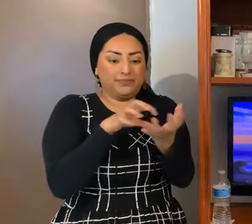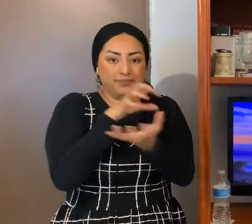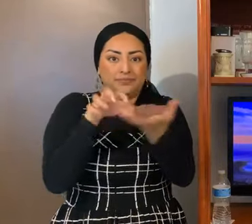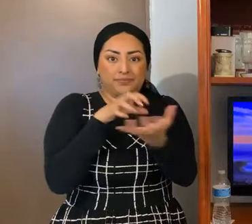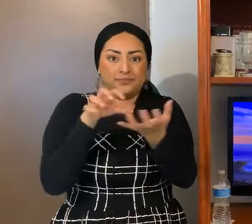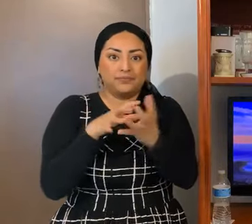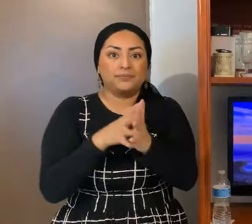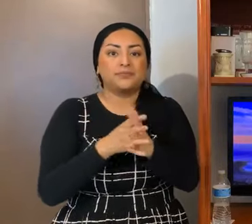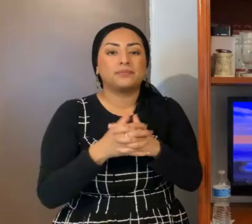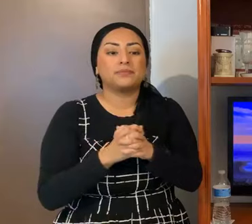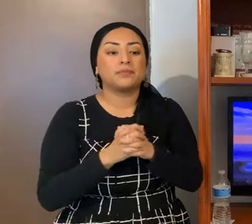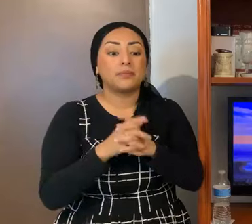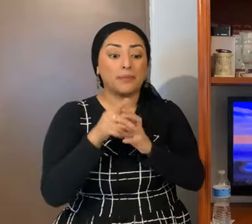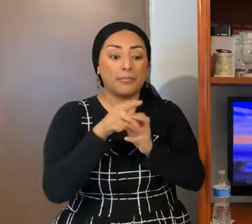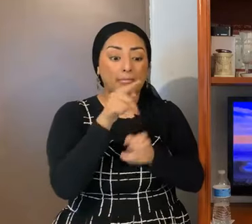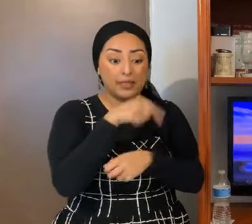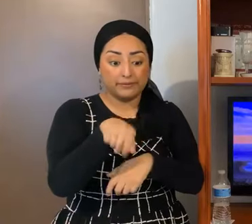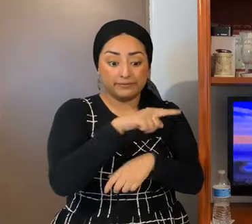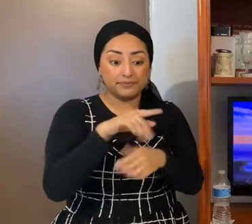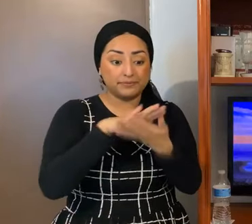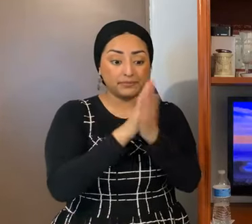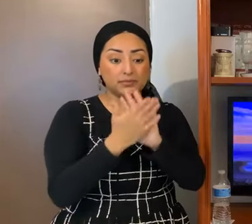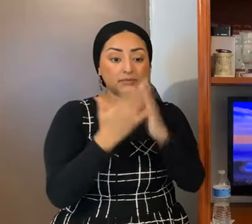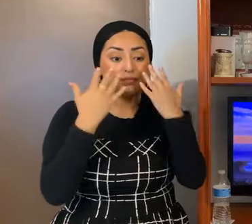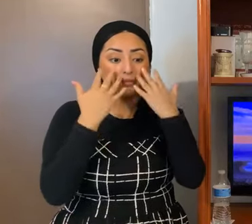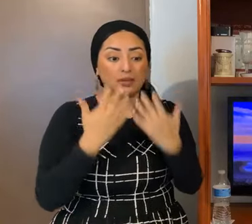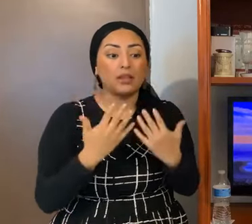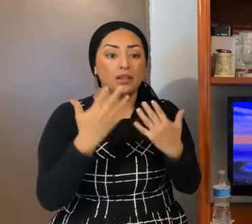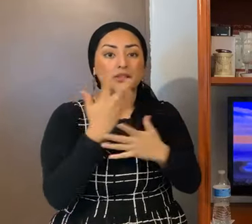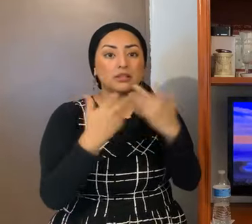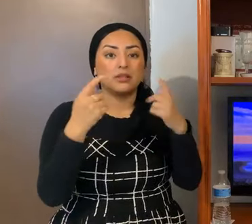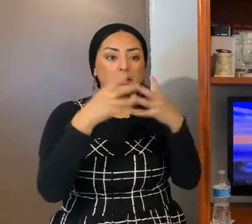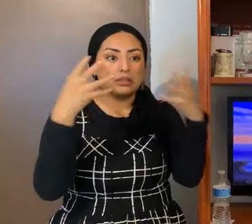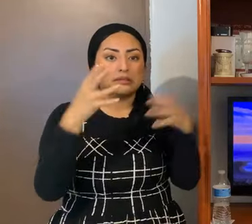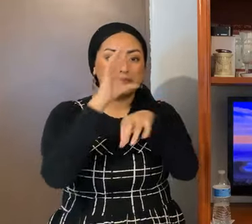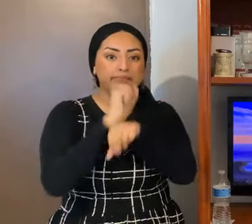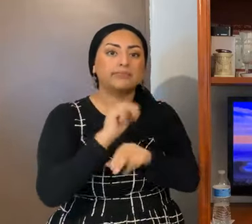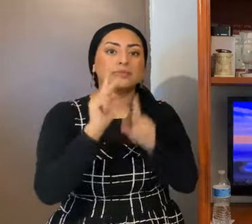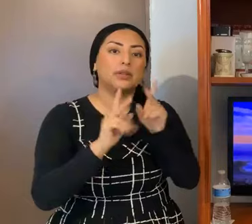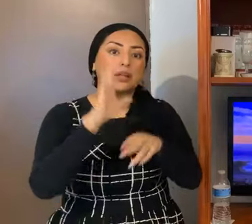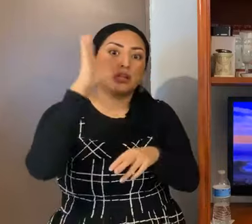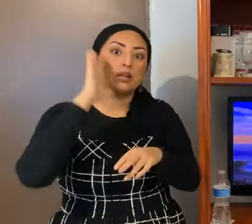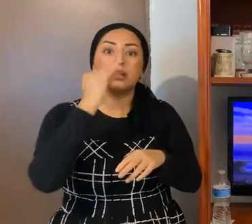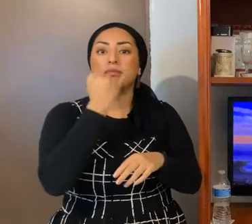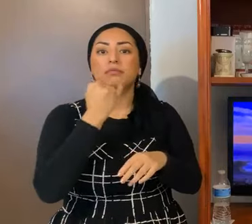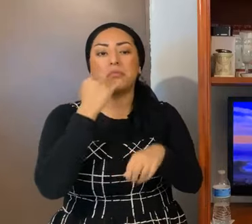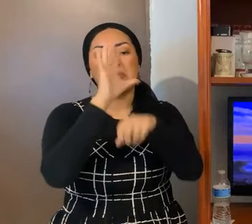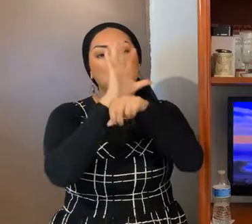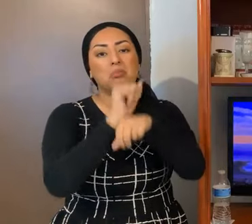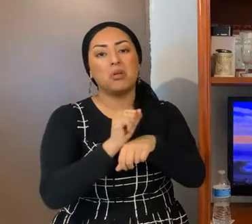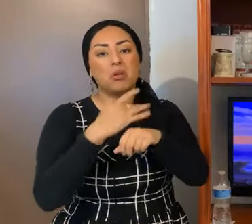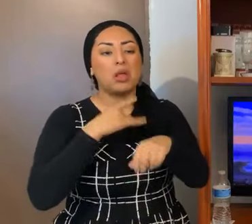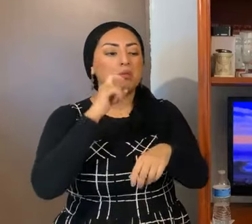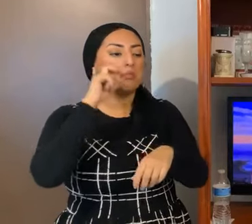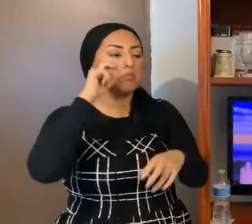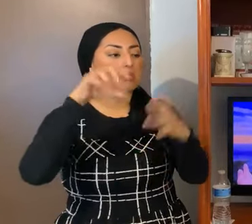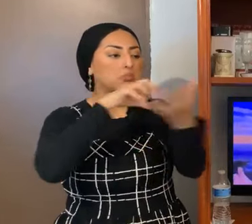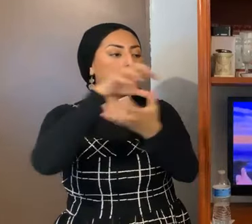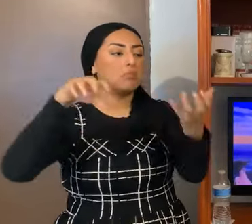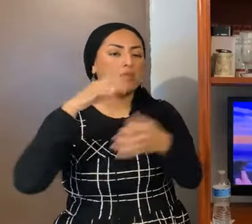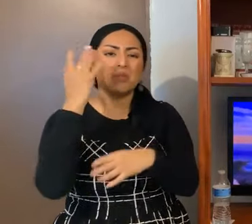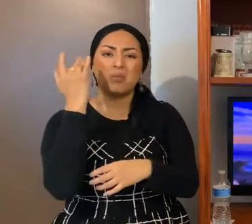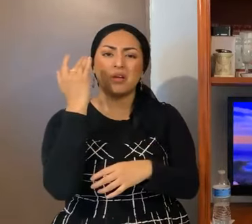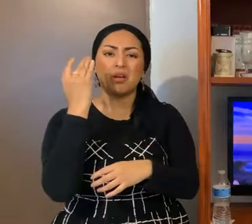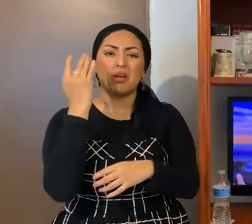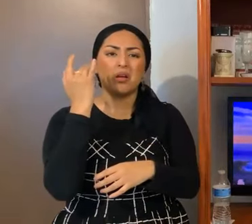pesar de ello, esto se convirtió lamentablemente en algo muy común en el pueblo. ¿Por qué, amados Sahim? ¿Por